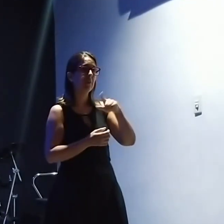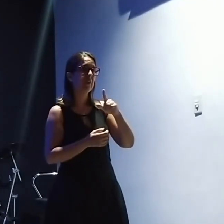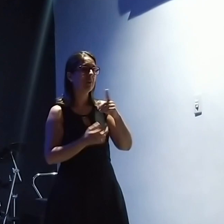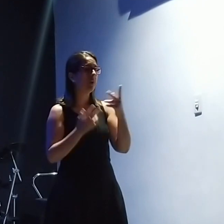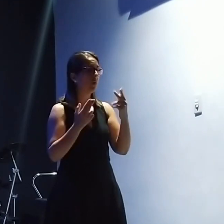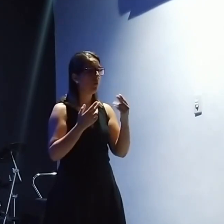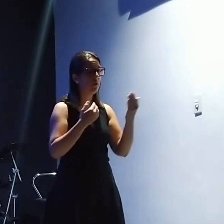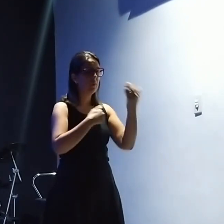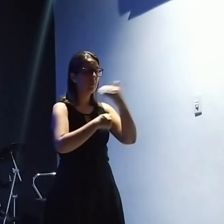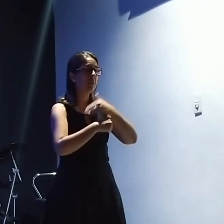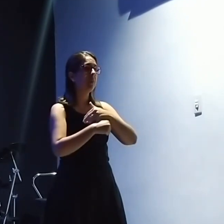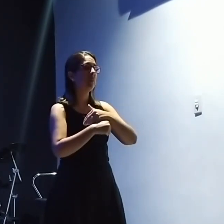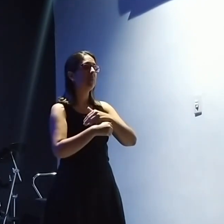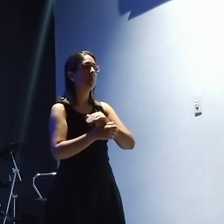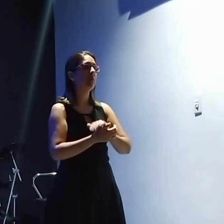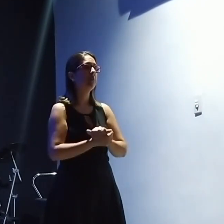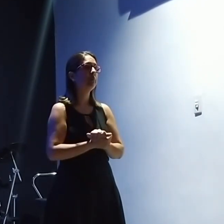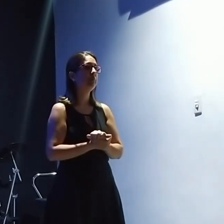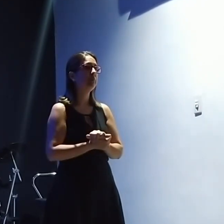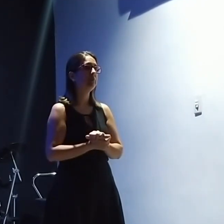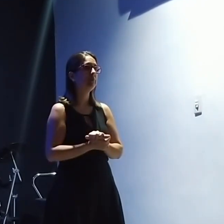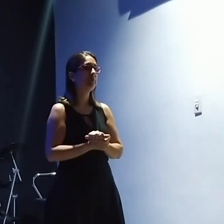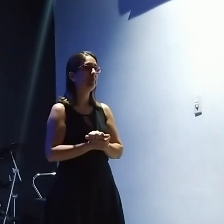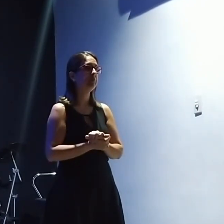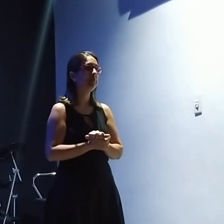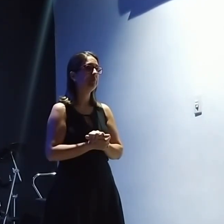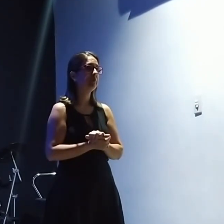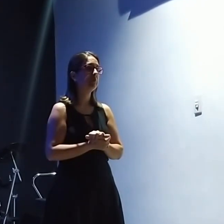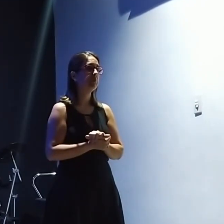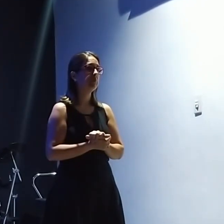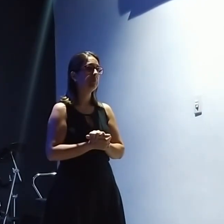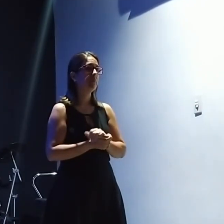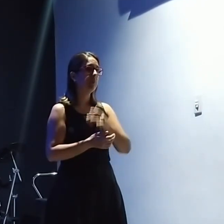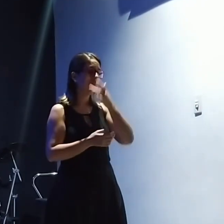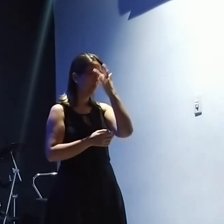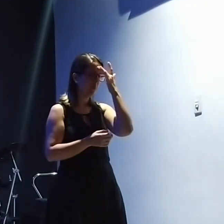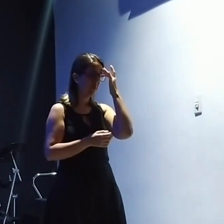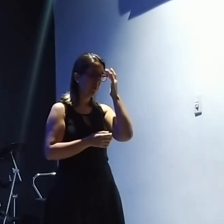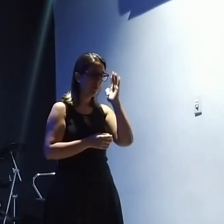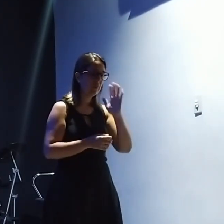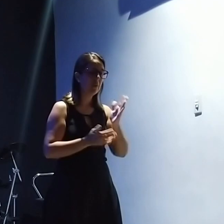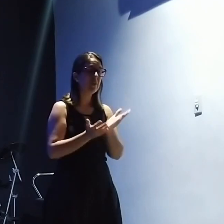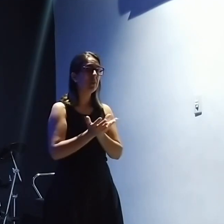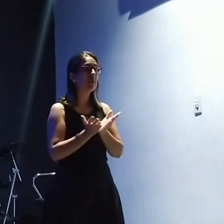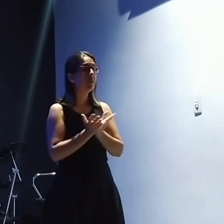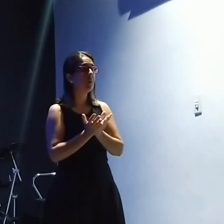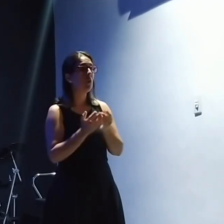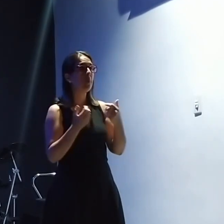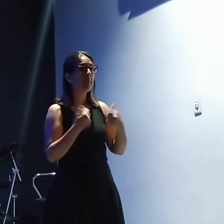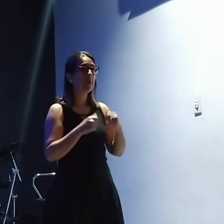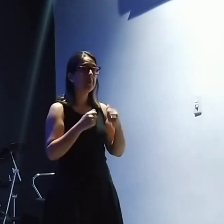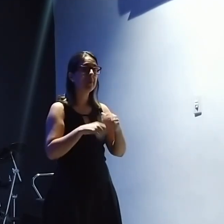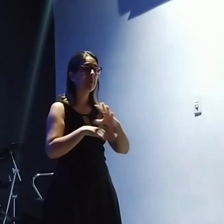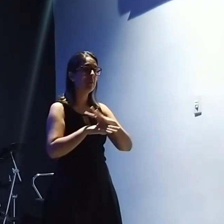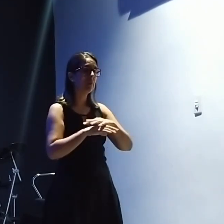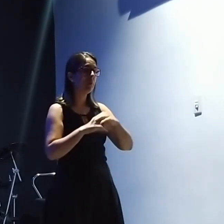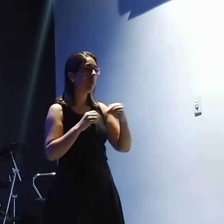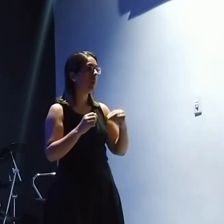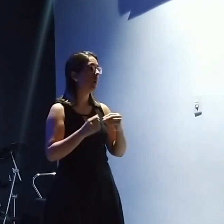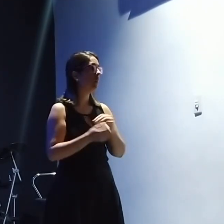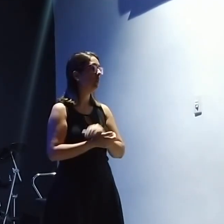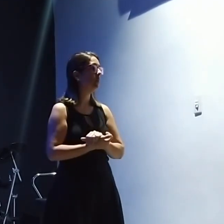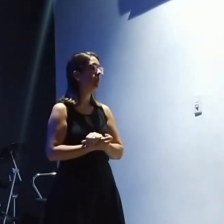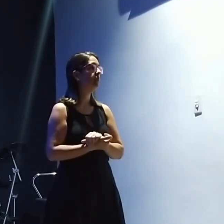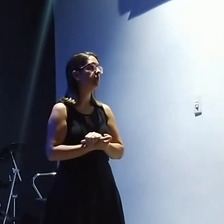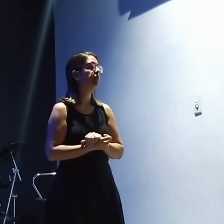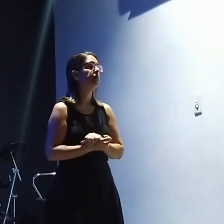entrou, talvez sejam pessoas que estão aqui, já são crentes, mas estão precisando ser curadas, e